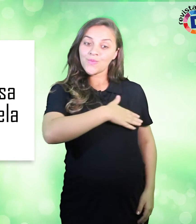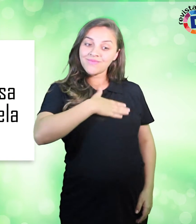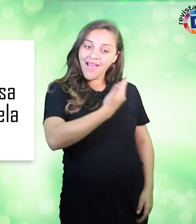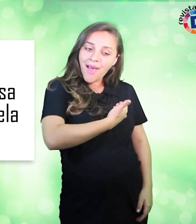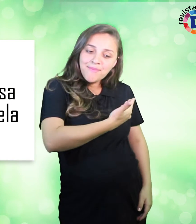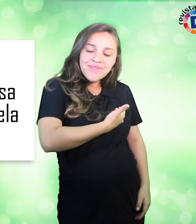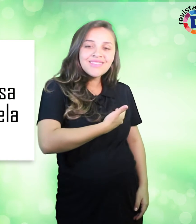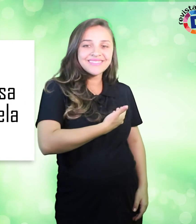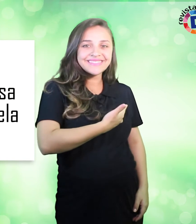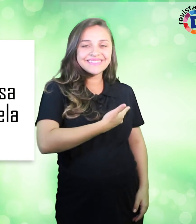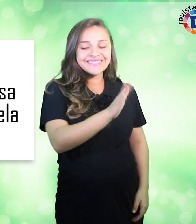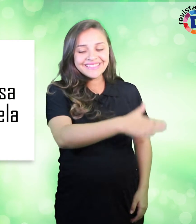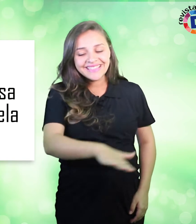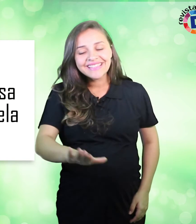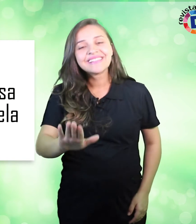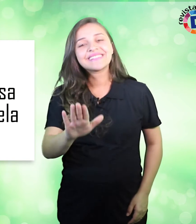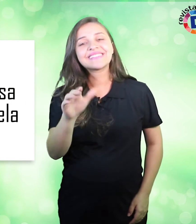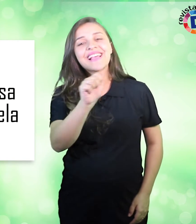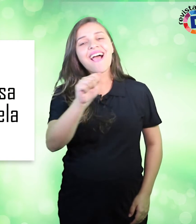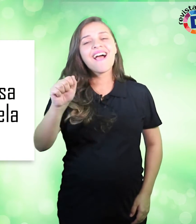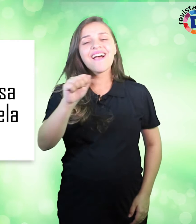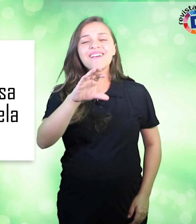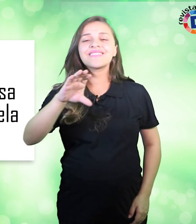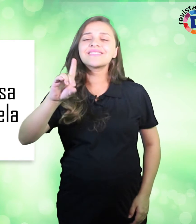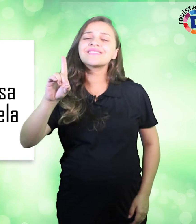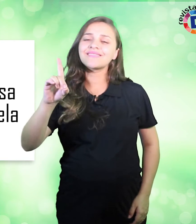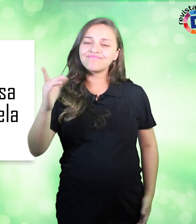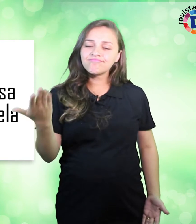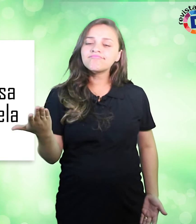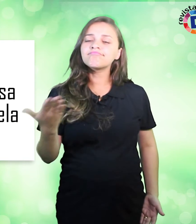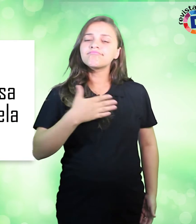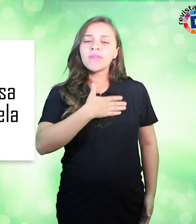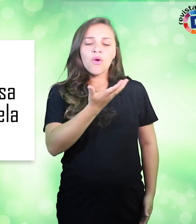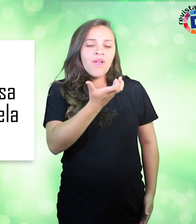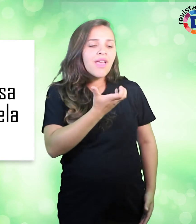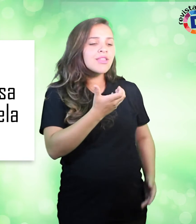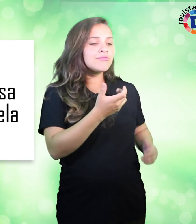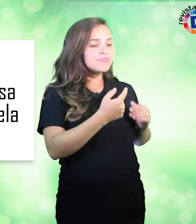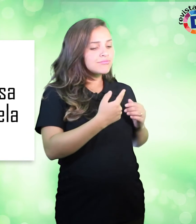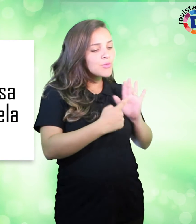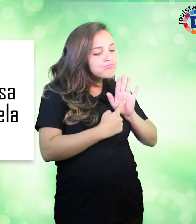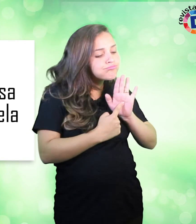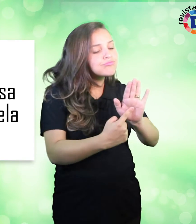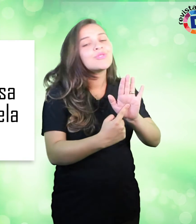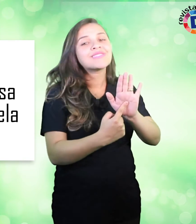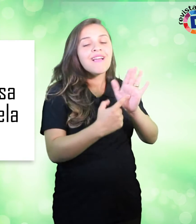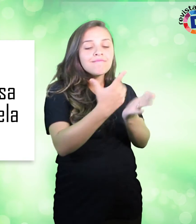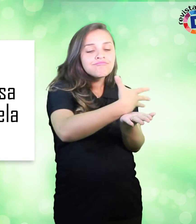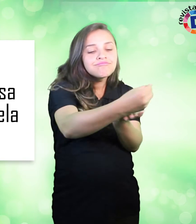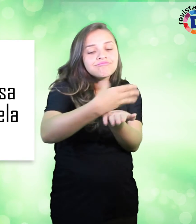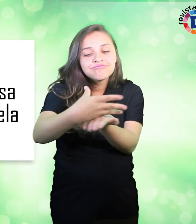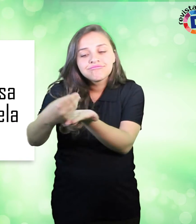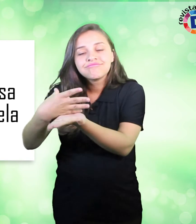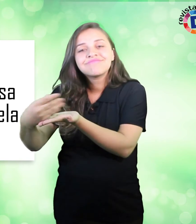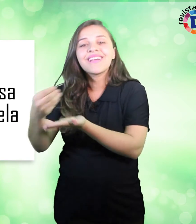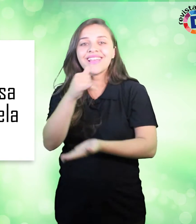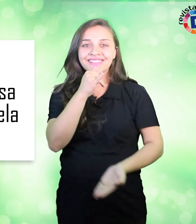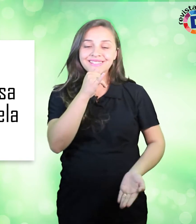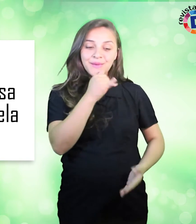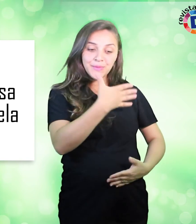AACD. Quero que minha presença sirva como exemplo às futuras gerações. Destaco ser